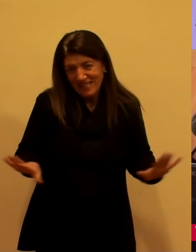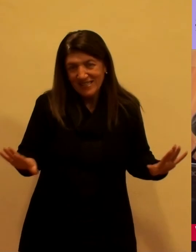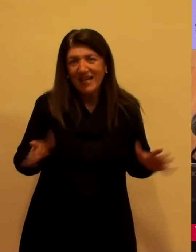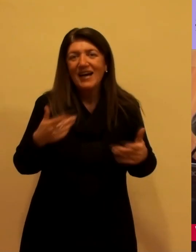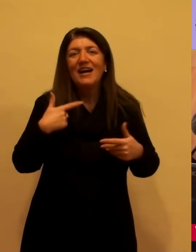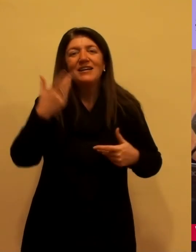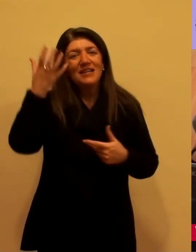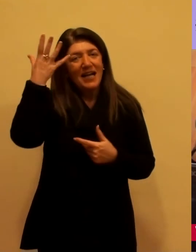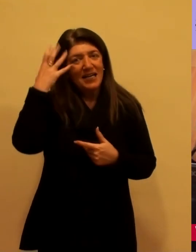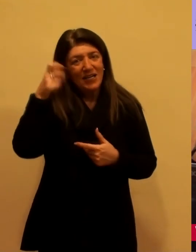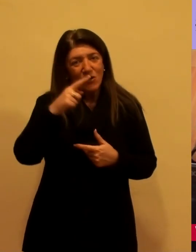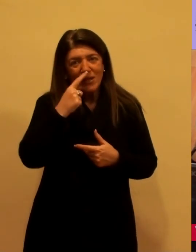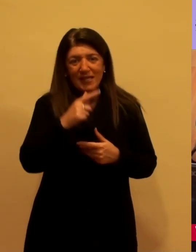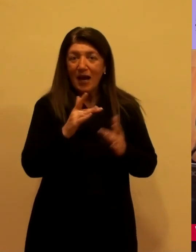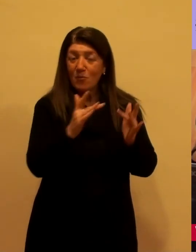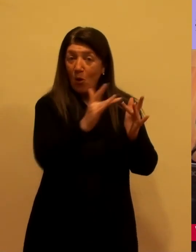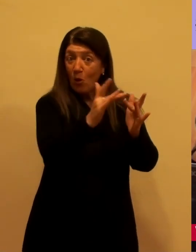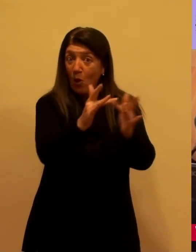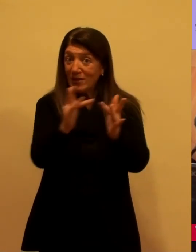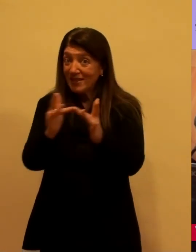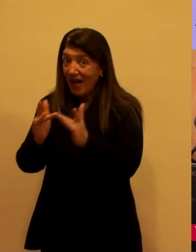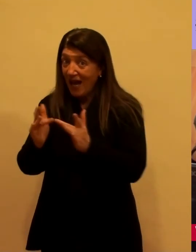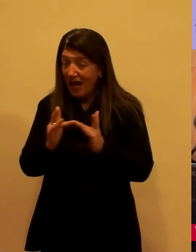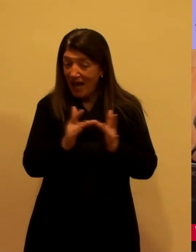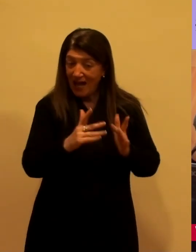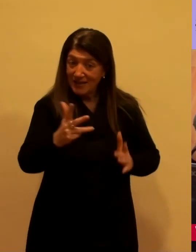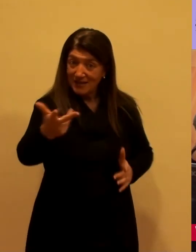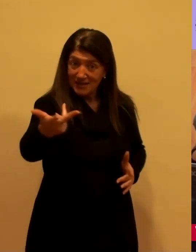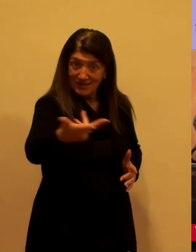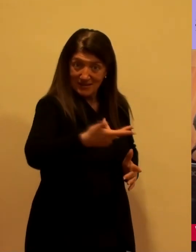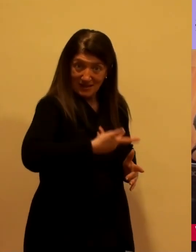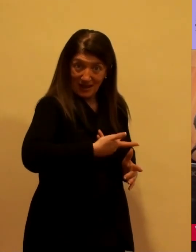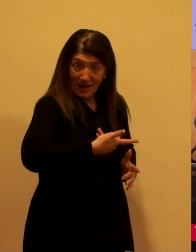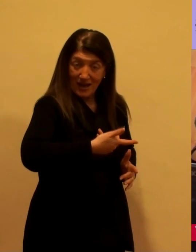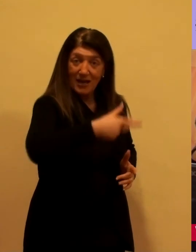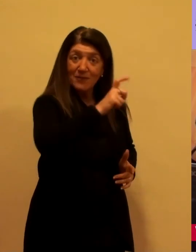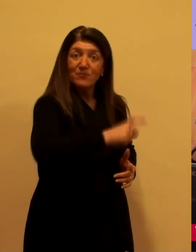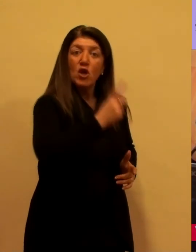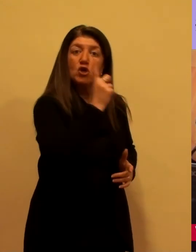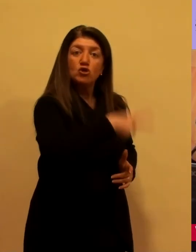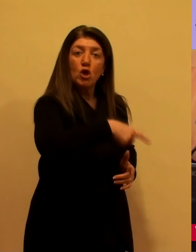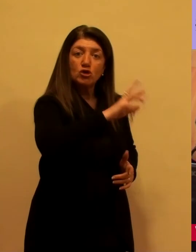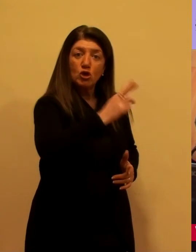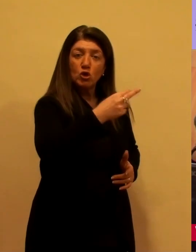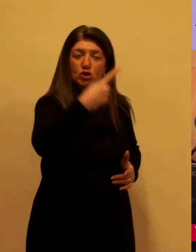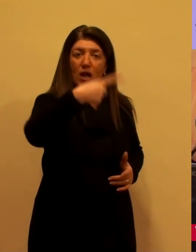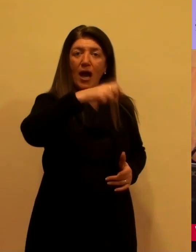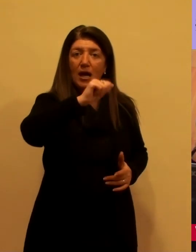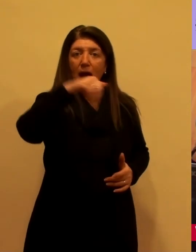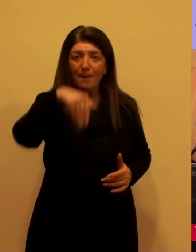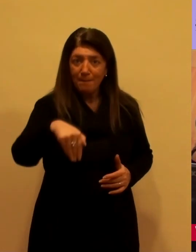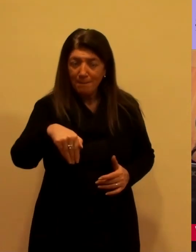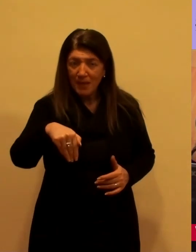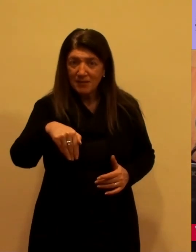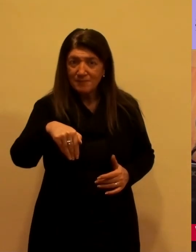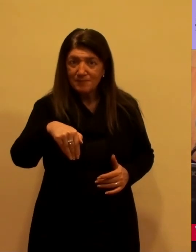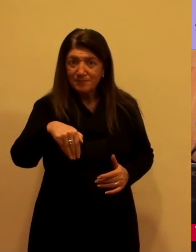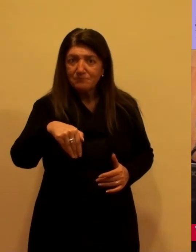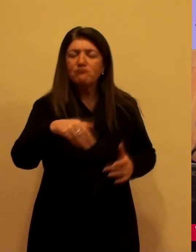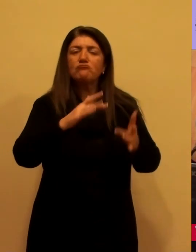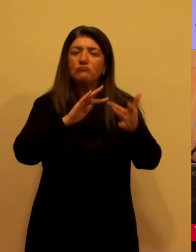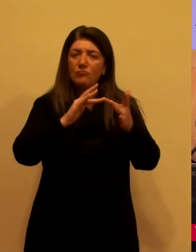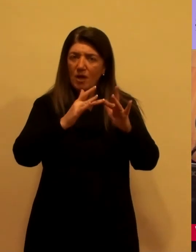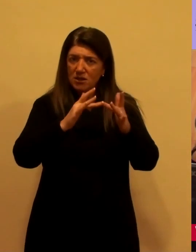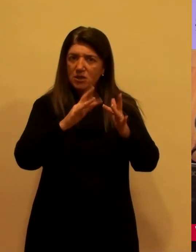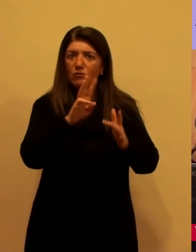di questa trilogia, così chi volesse saperne di più può approfondire. Quindi Giorgia Rocha GAM, come facciamo a saperne di più? Un sito